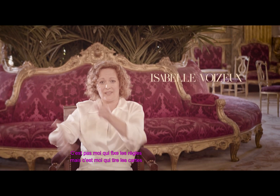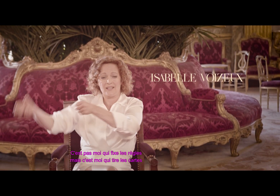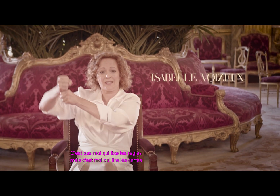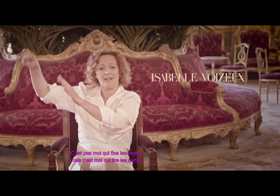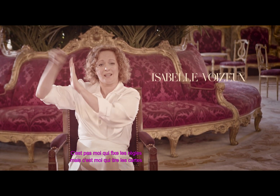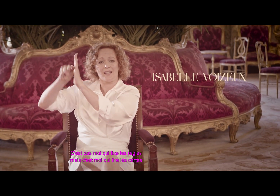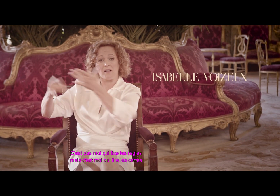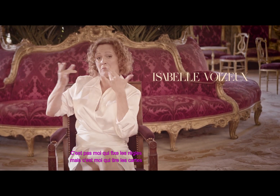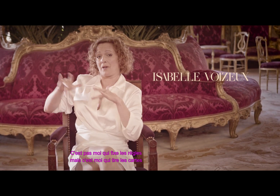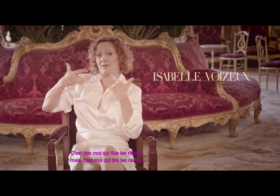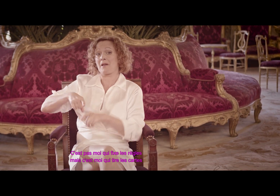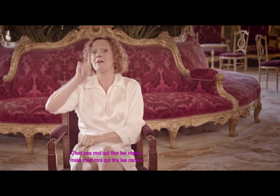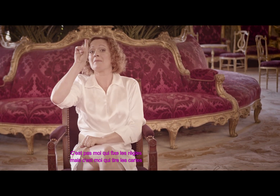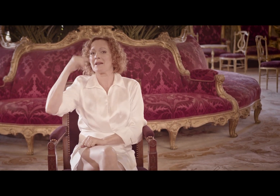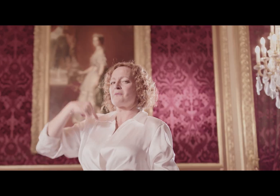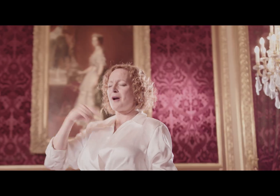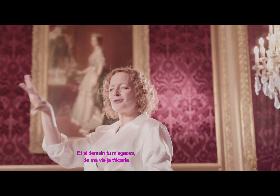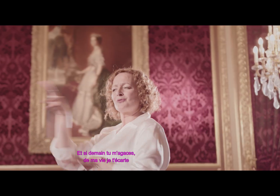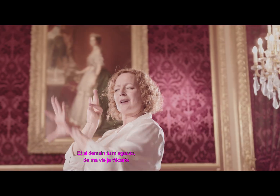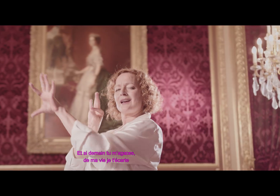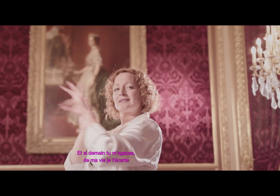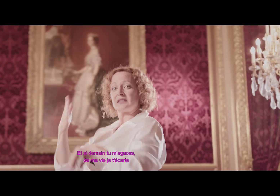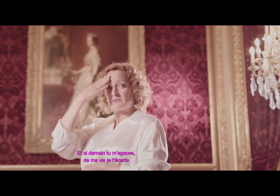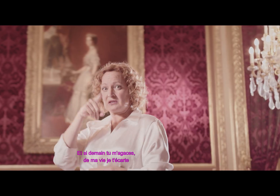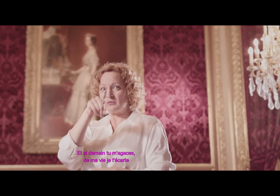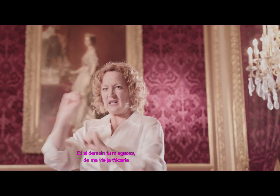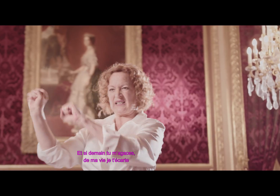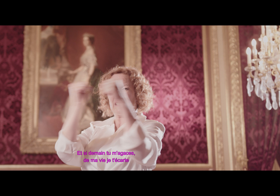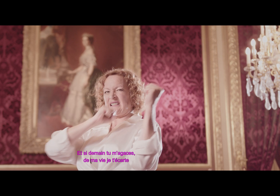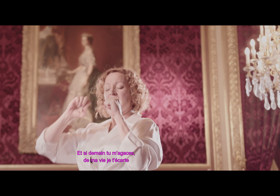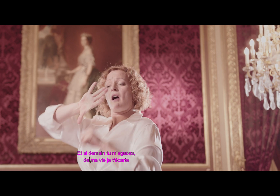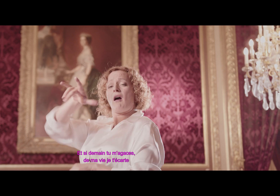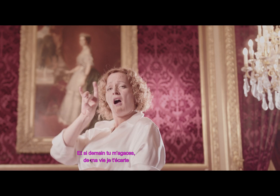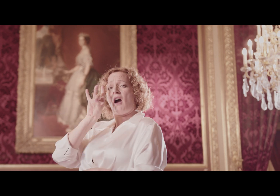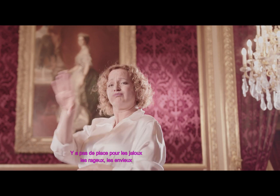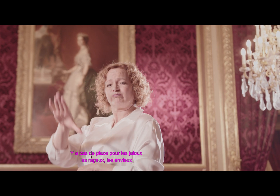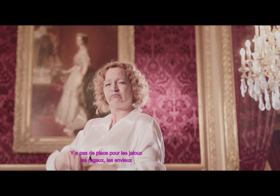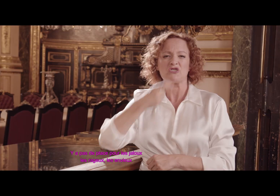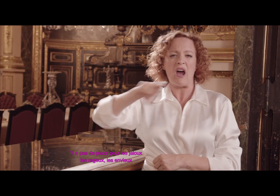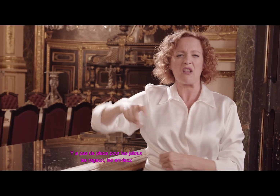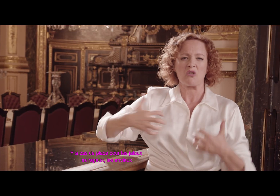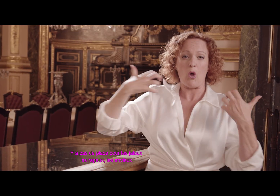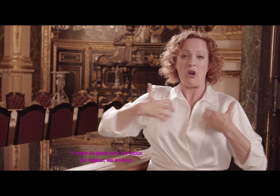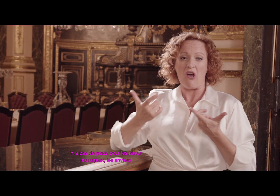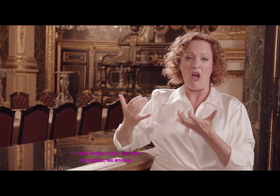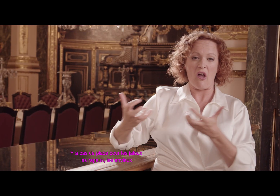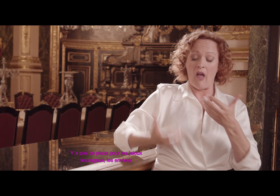C'est pas moi qui fixe les règles, mais c'est moi qui tire les cartes. Et si demain tu m'agaces, de ma vie je t'écarte. Y'a pas de place pour les jaloux, les rageux,